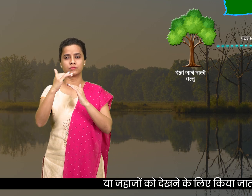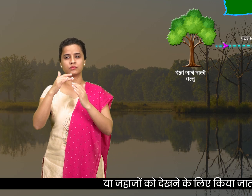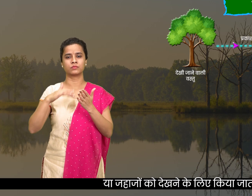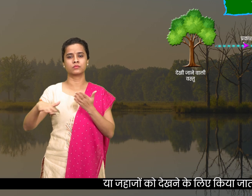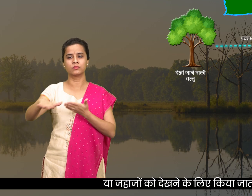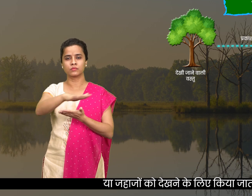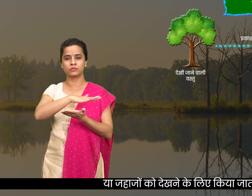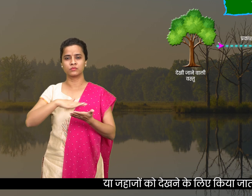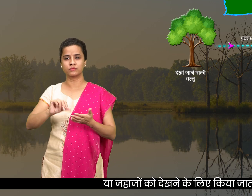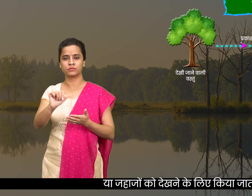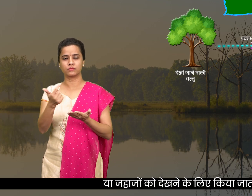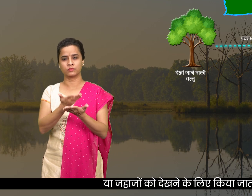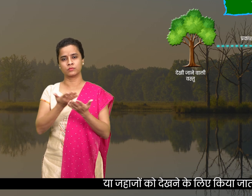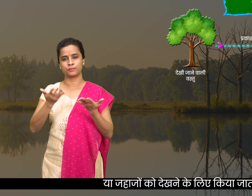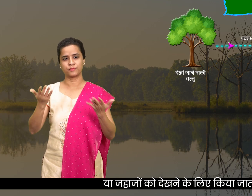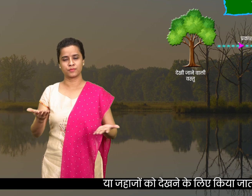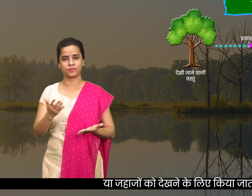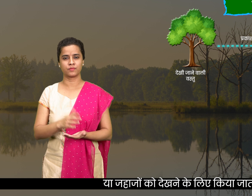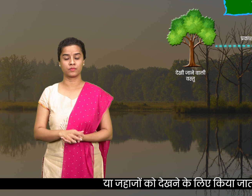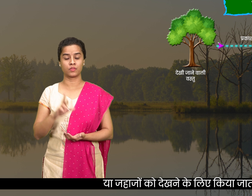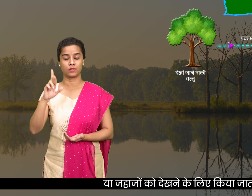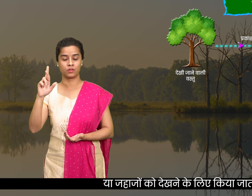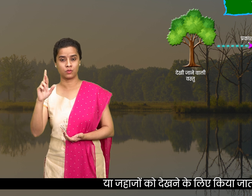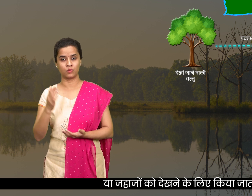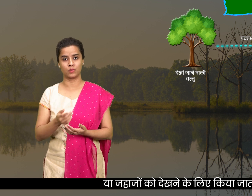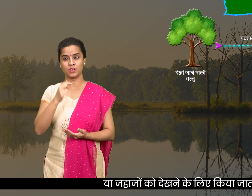जहाज़ों को देखने के लिए किया जाता है,